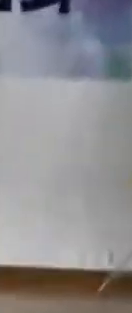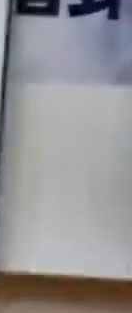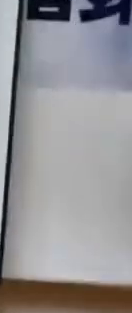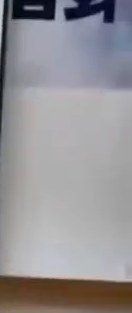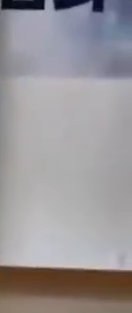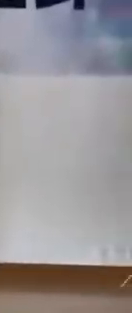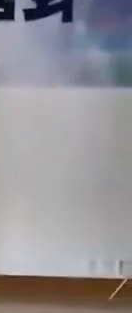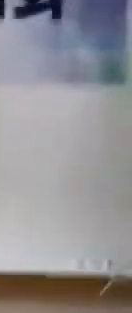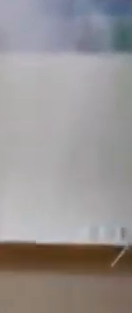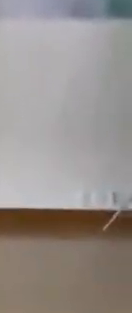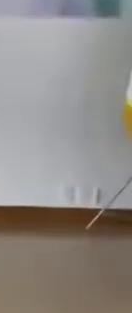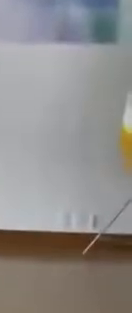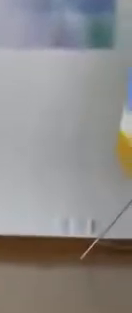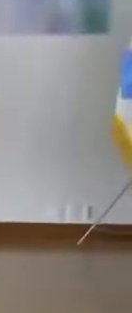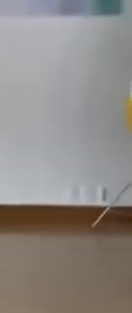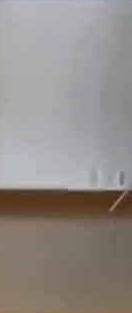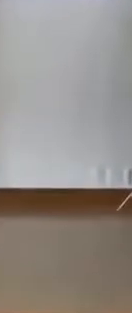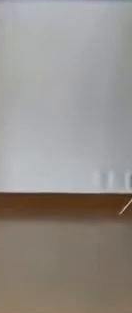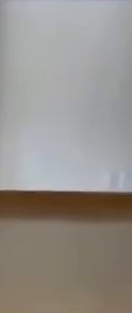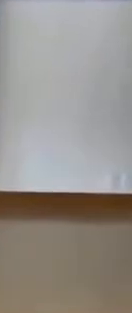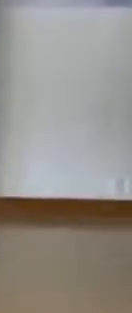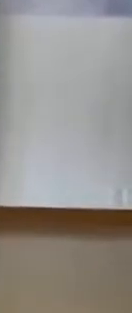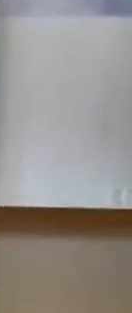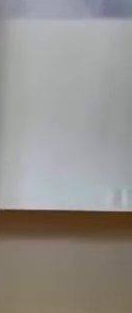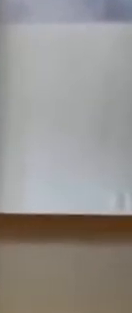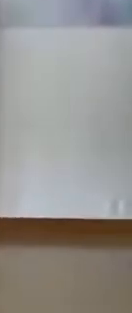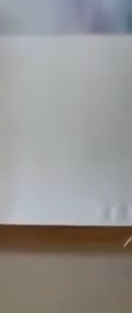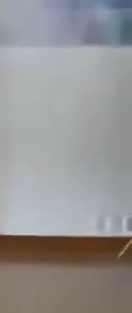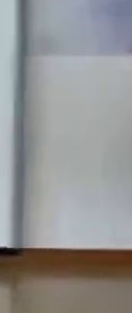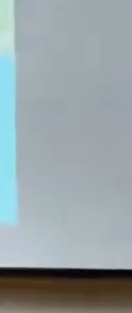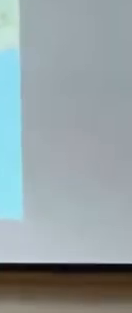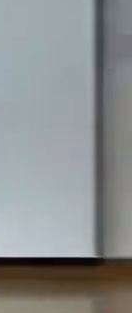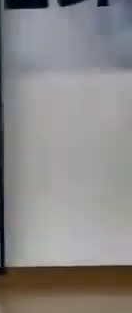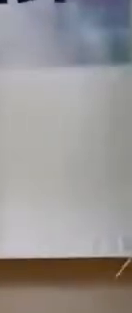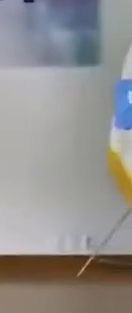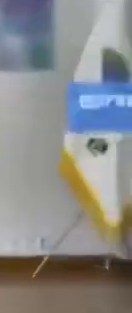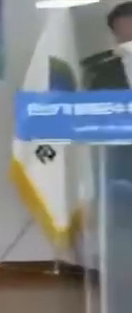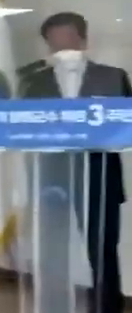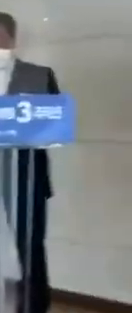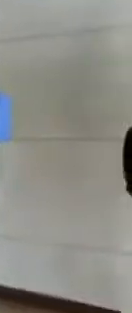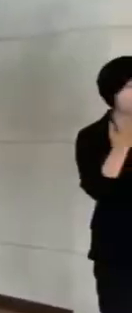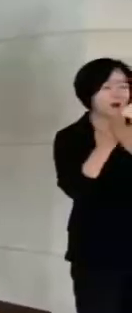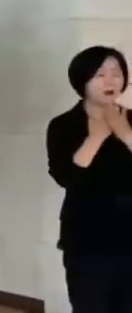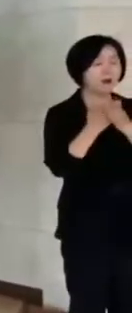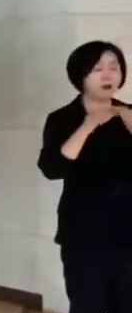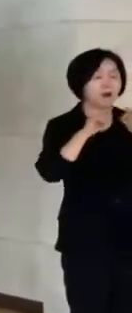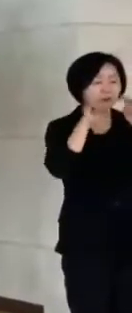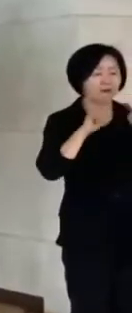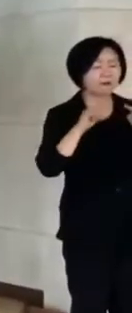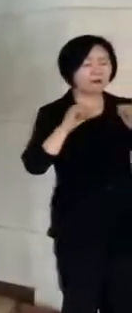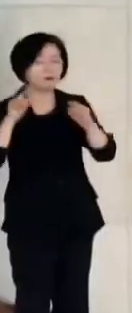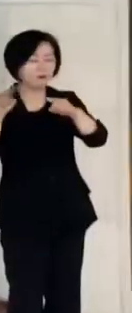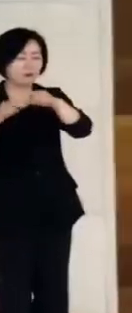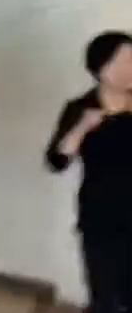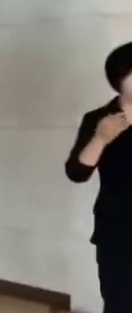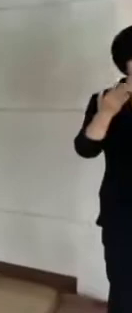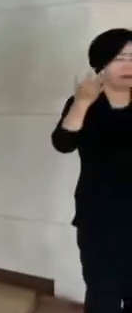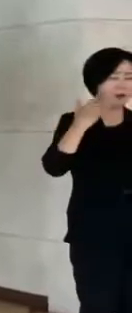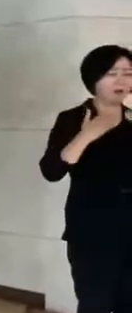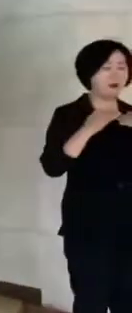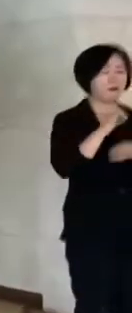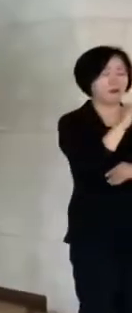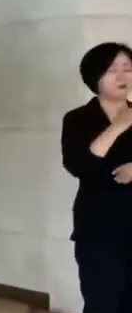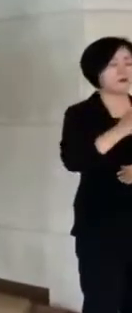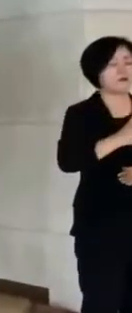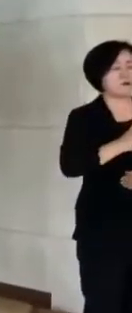이제 동북권 균형발전 및 국민의 여가문화 활성화 세계대회 유치로 양평의 새로운